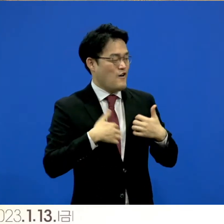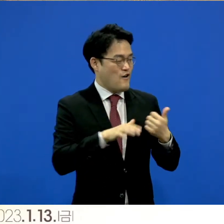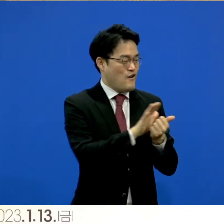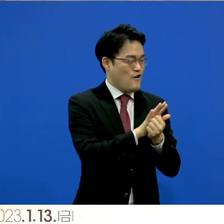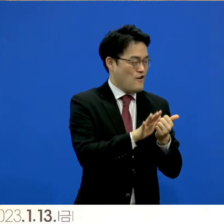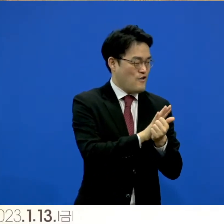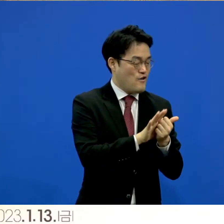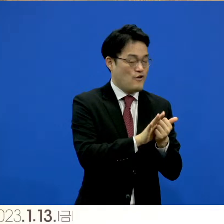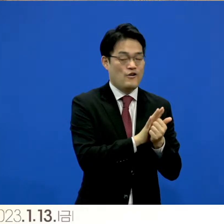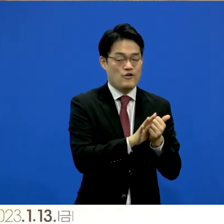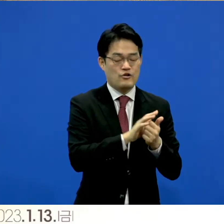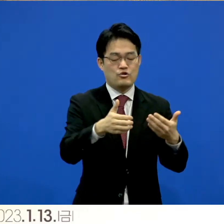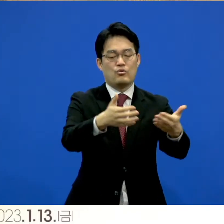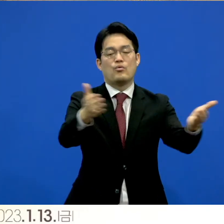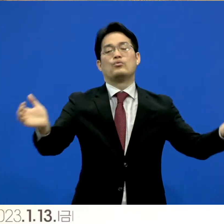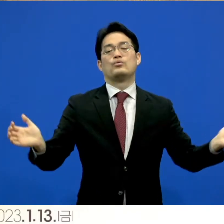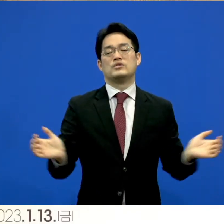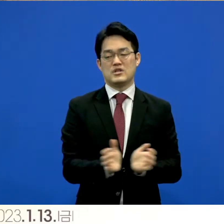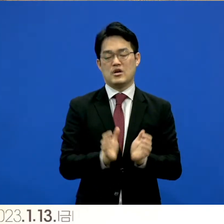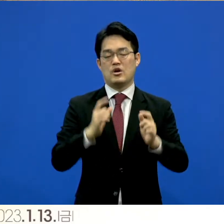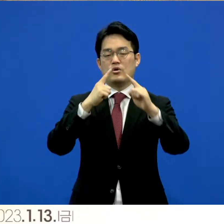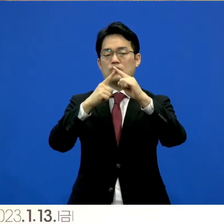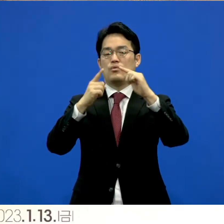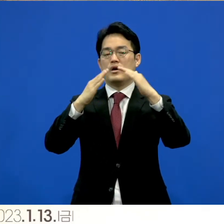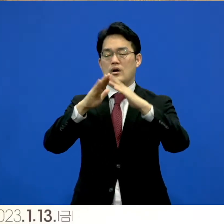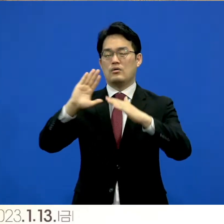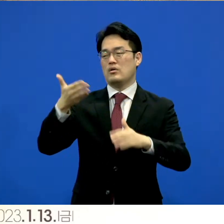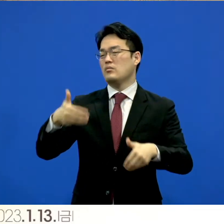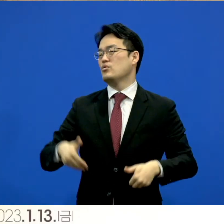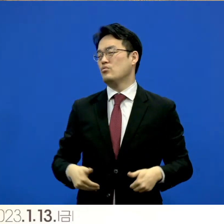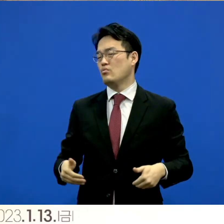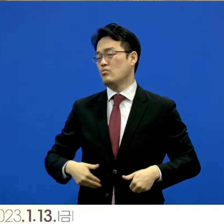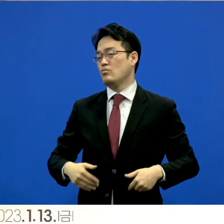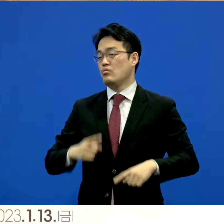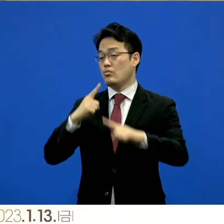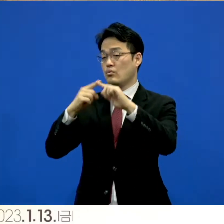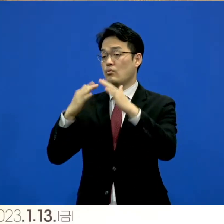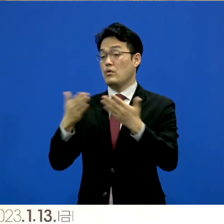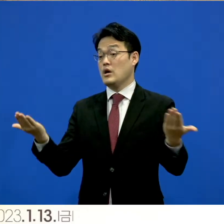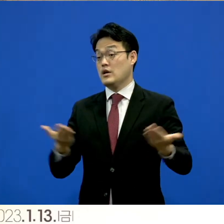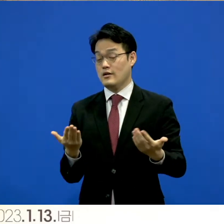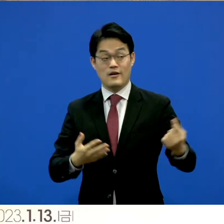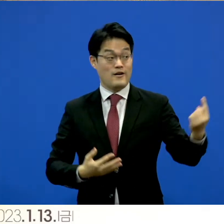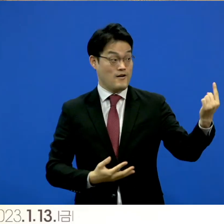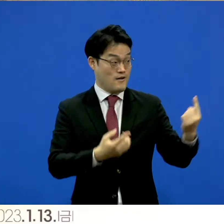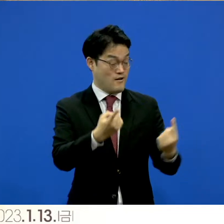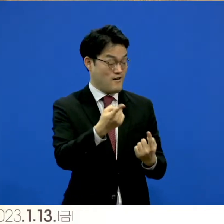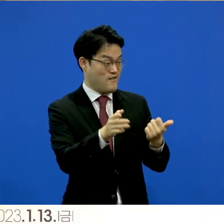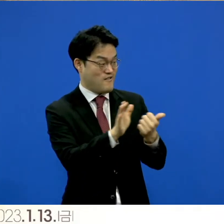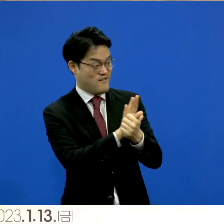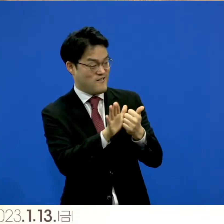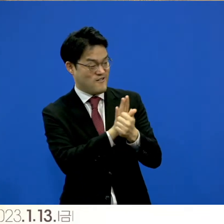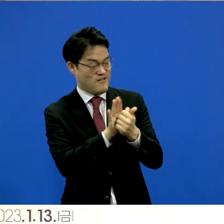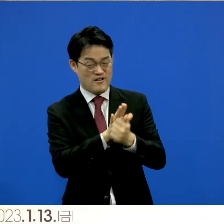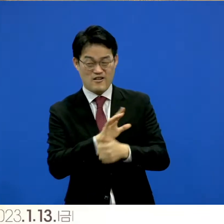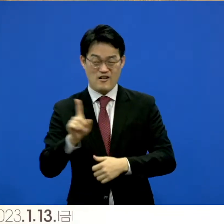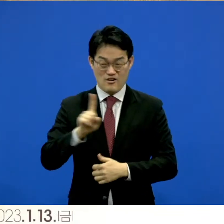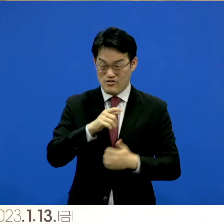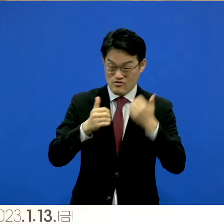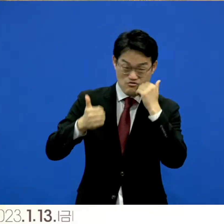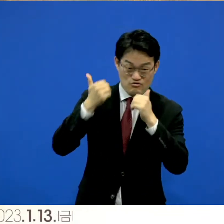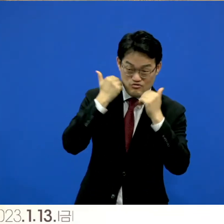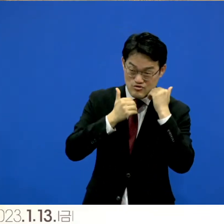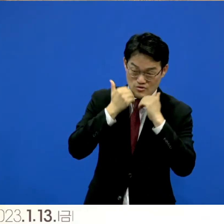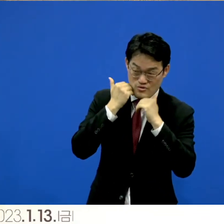교회는 환대하는 공동체예요. 교회가 해야 되는 환대입니다. 교회 안에서 그 어떤